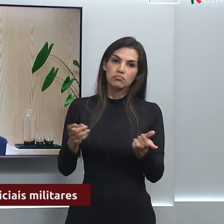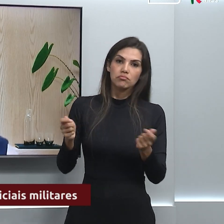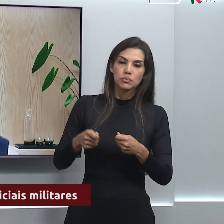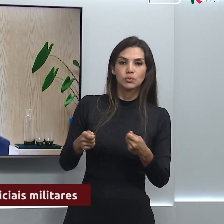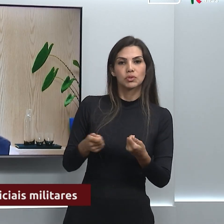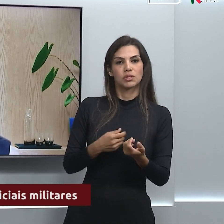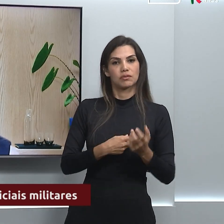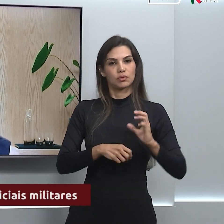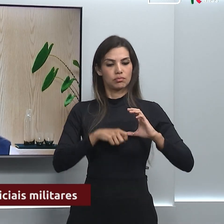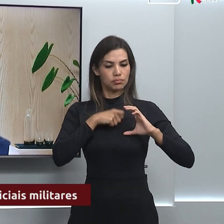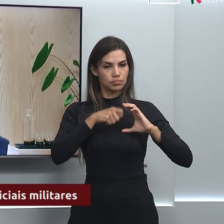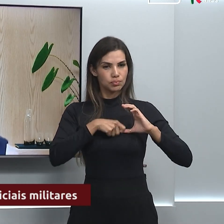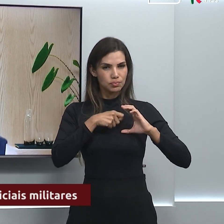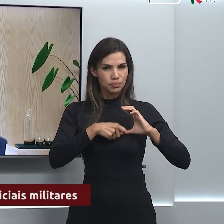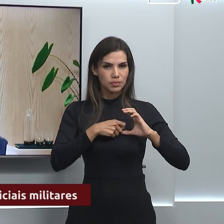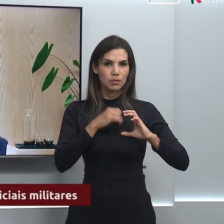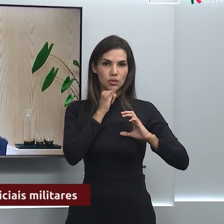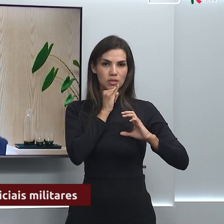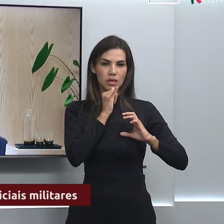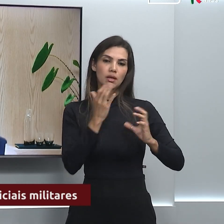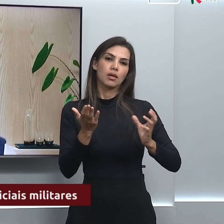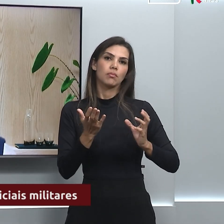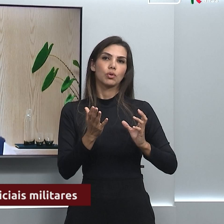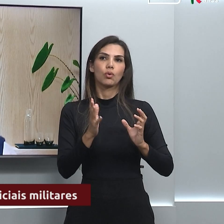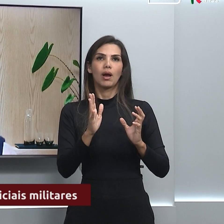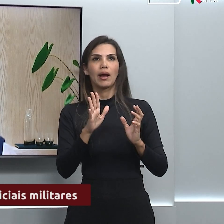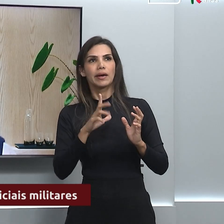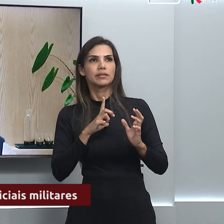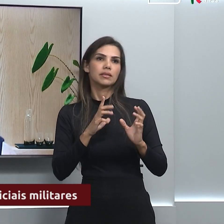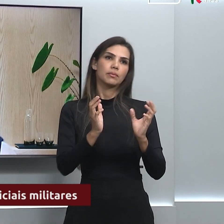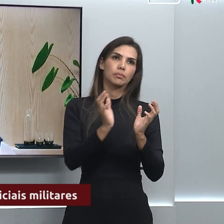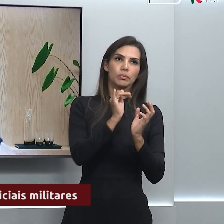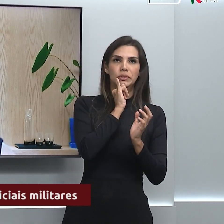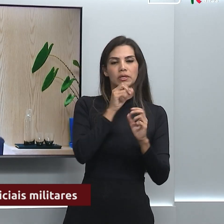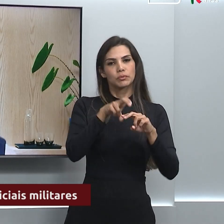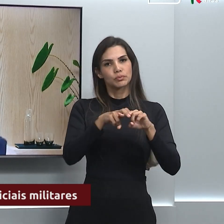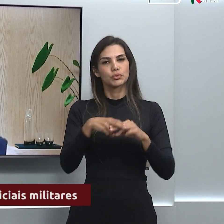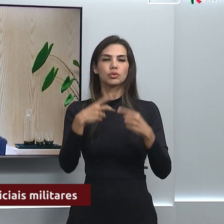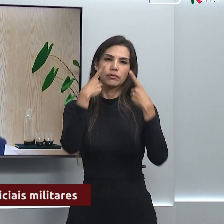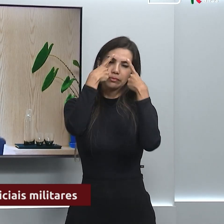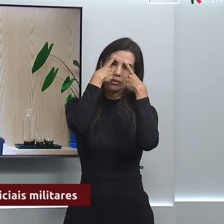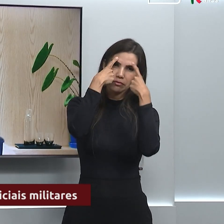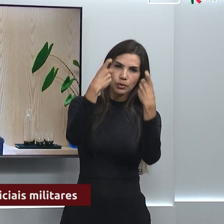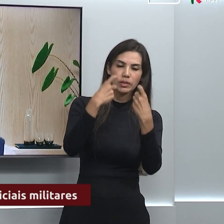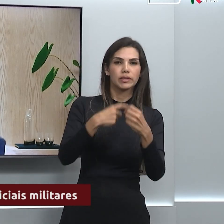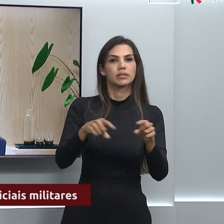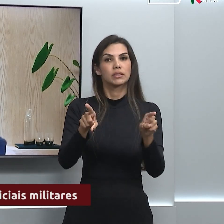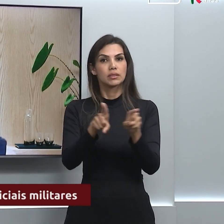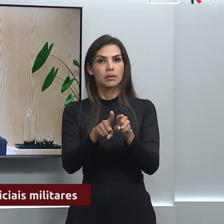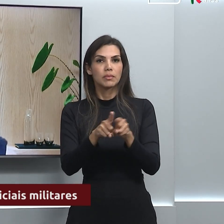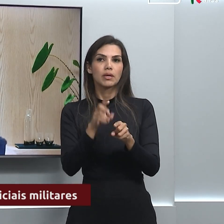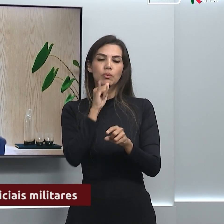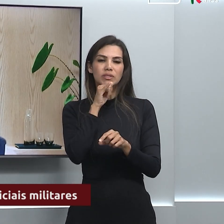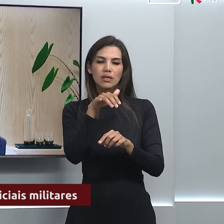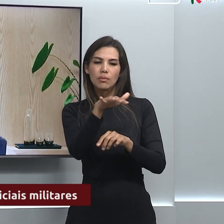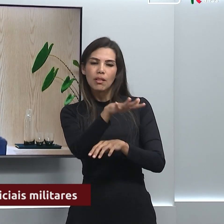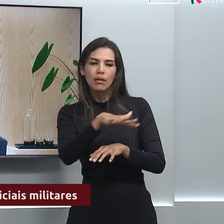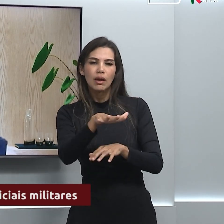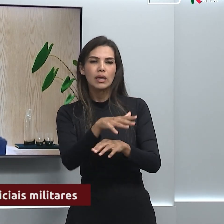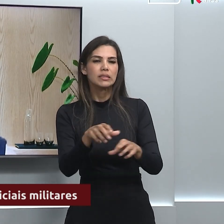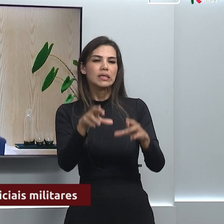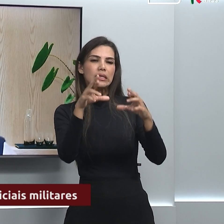ser que um determinado agrupamento, em razão da violência, em razão do tipo de delito que é praticado na região